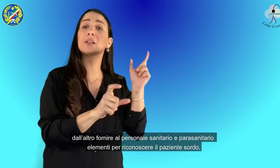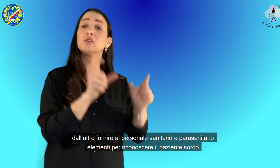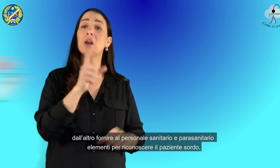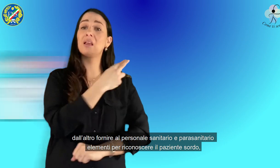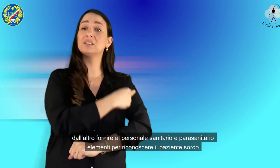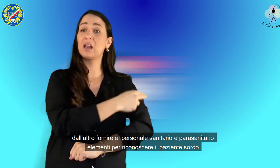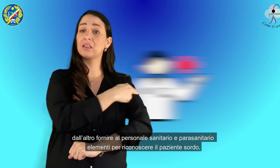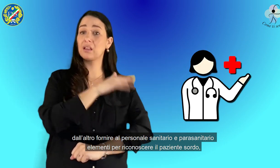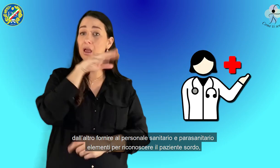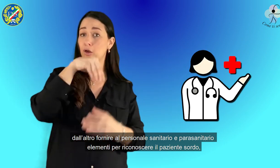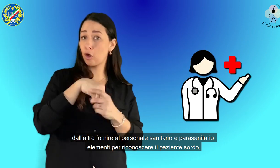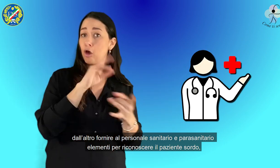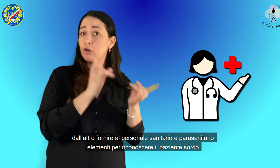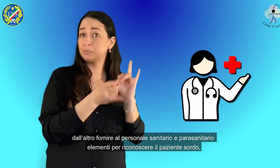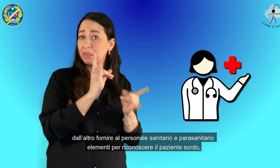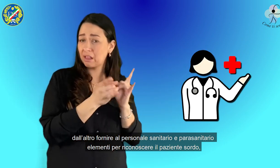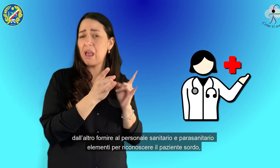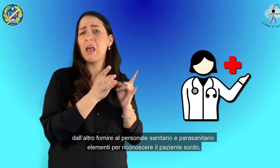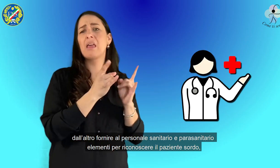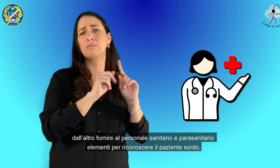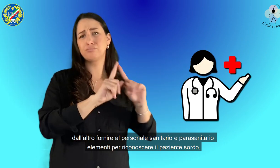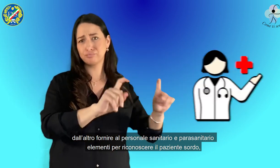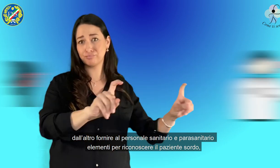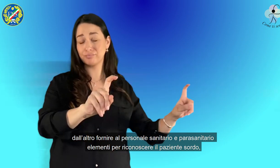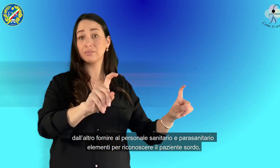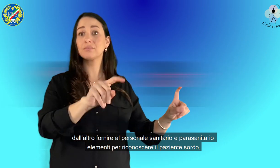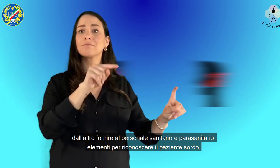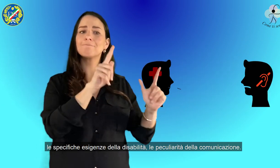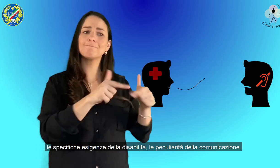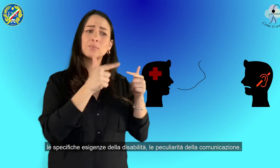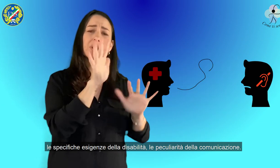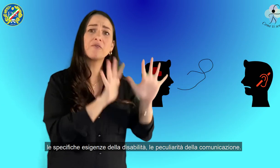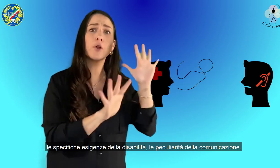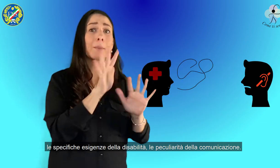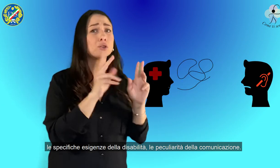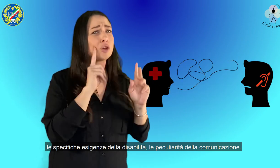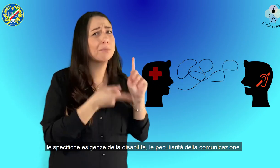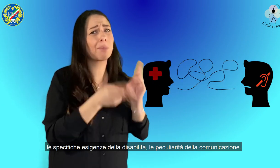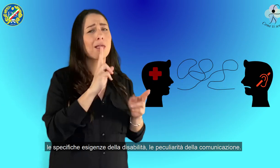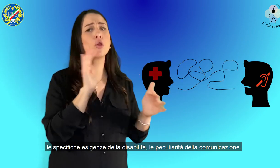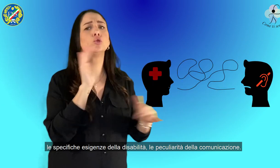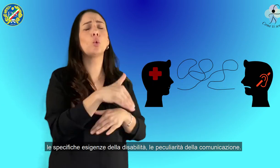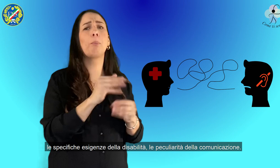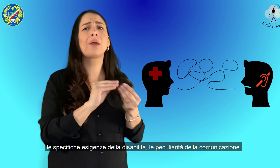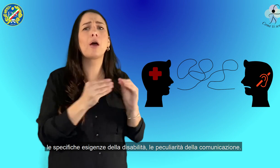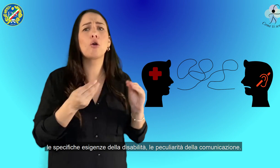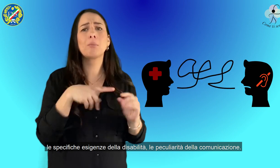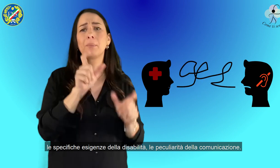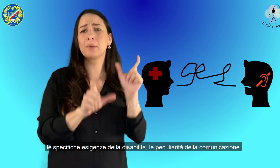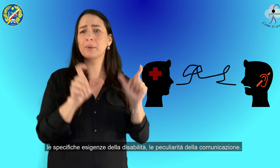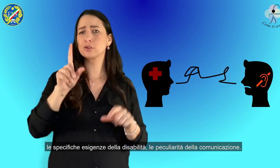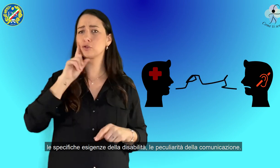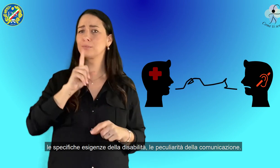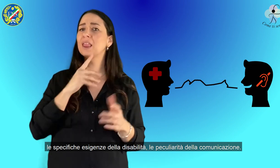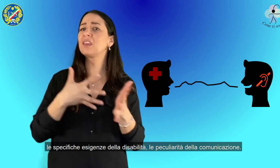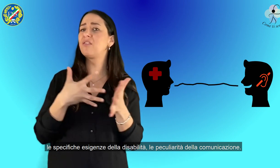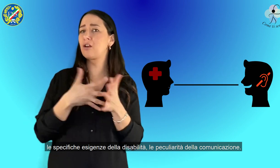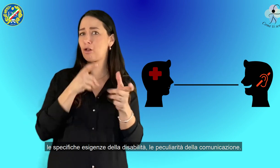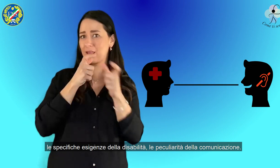riconoscere il paziente sordo, le specifiche esigenze della disabilità, le peculiarità della comunicazione. Il